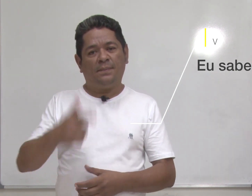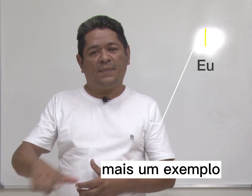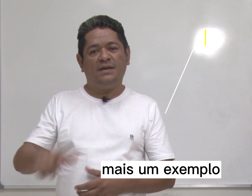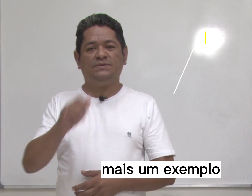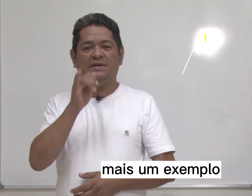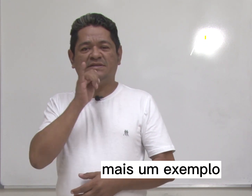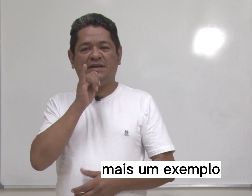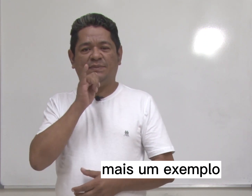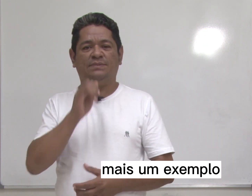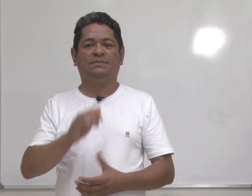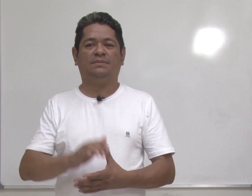Mais um exemplo.